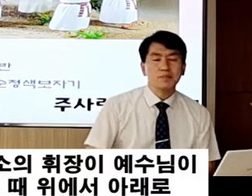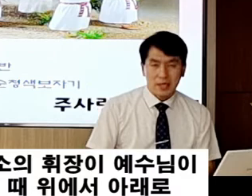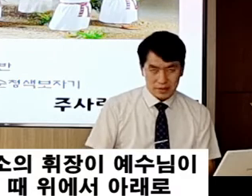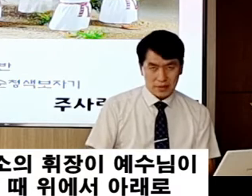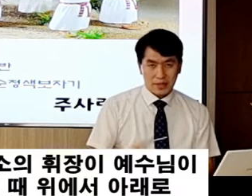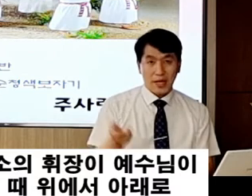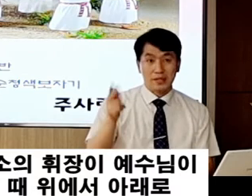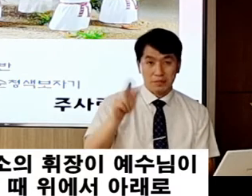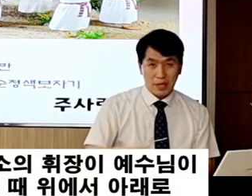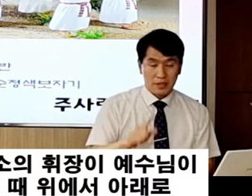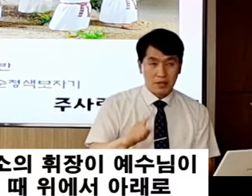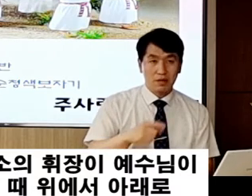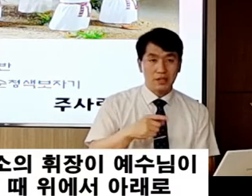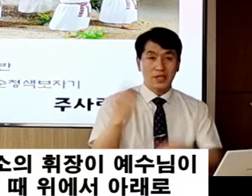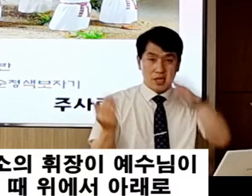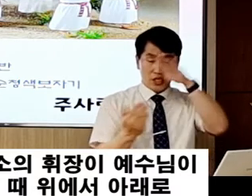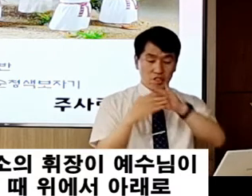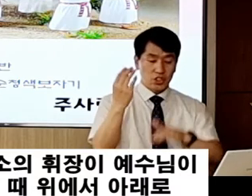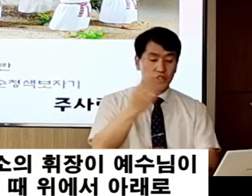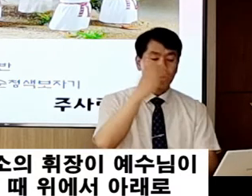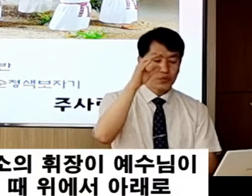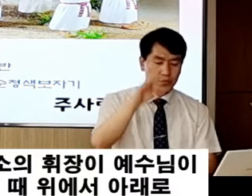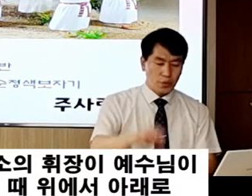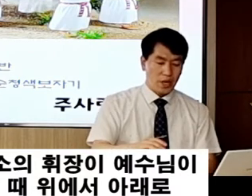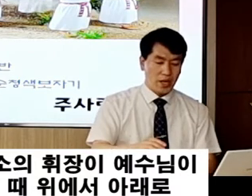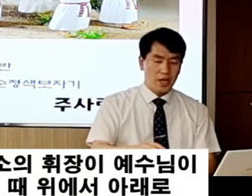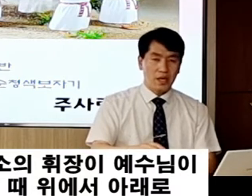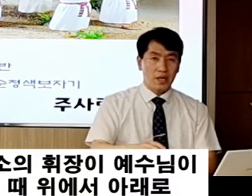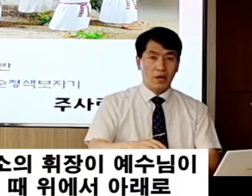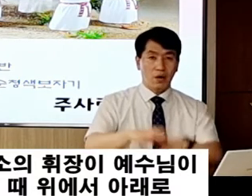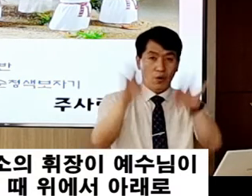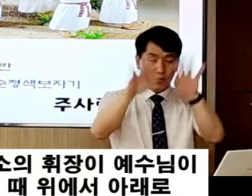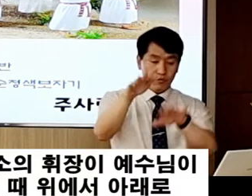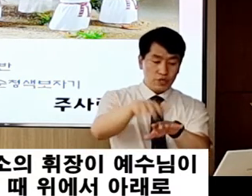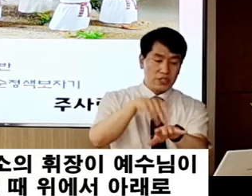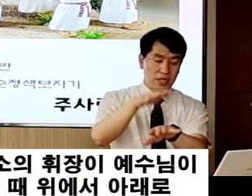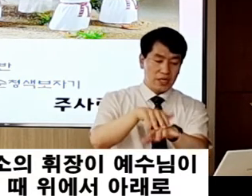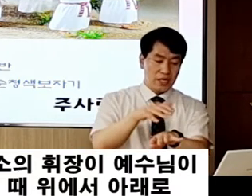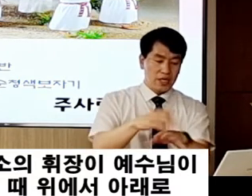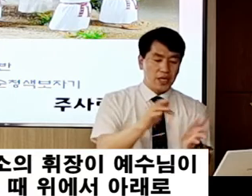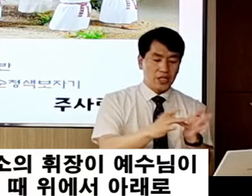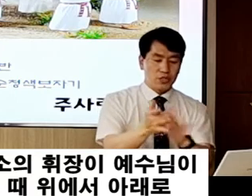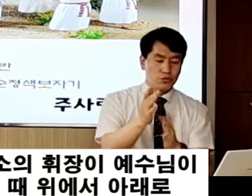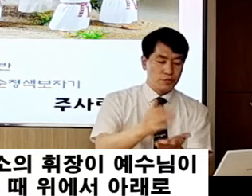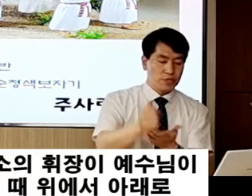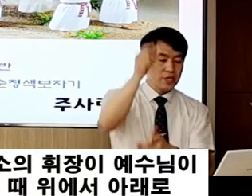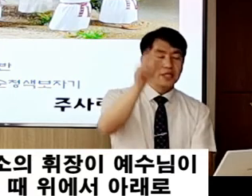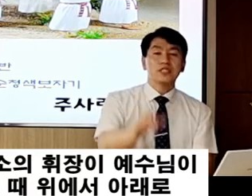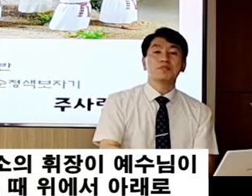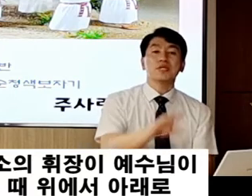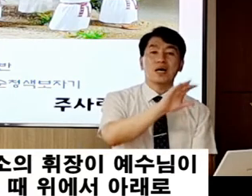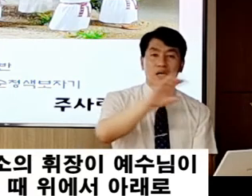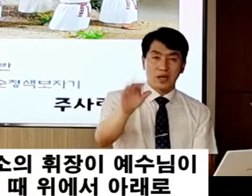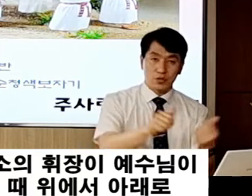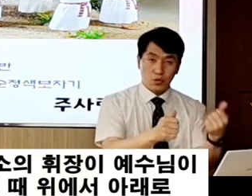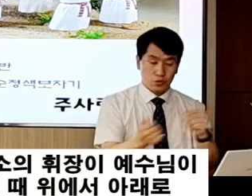하지만 이러한 지성소의 휘장이 예수님이 십자가에서